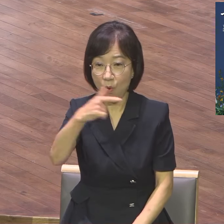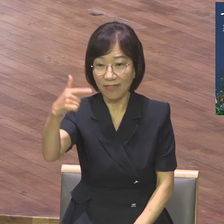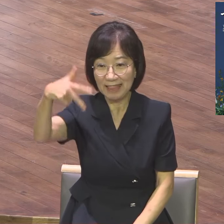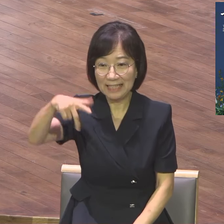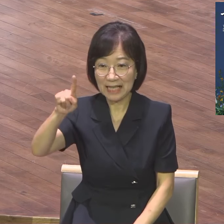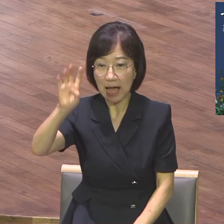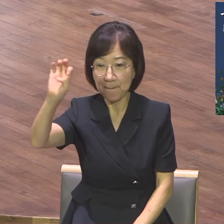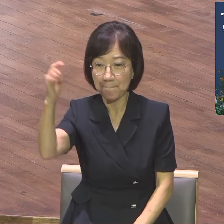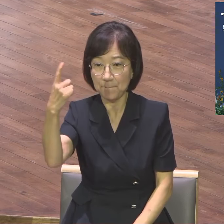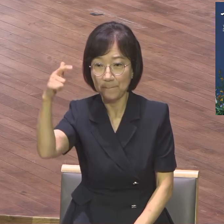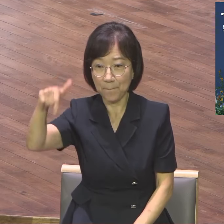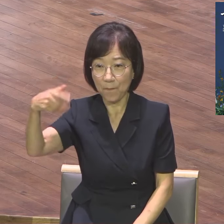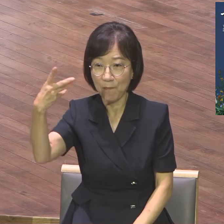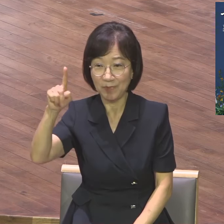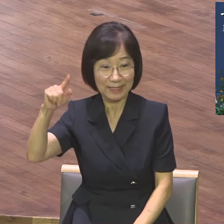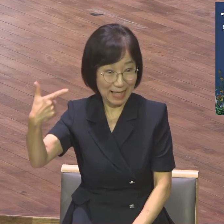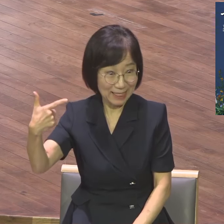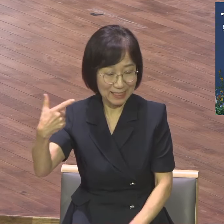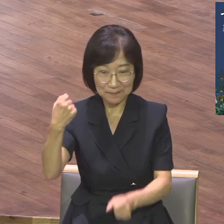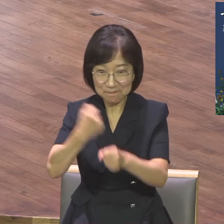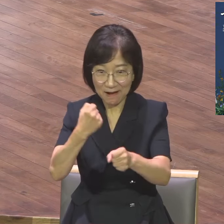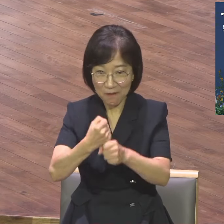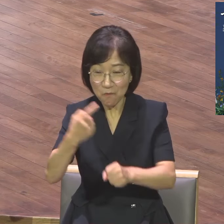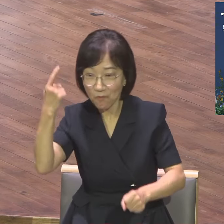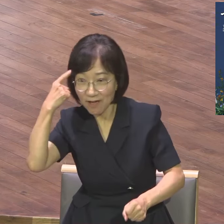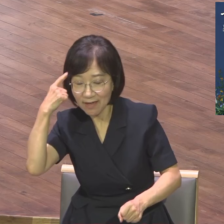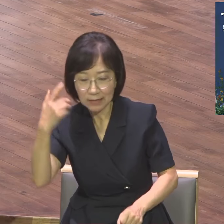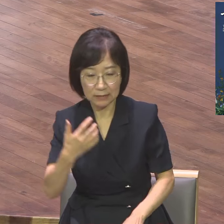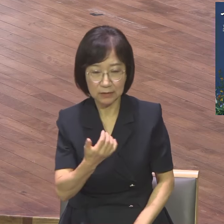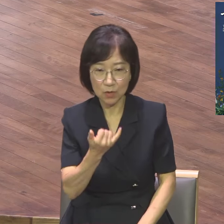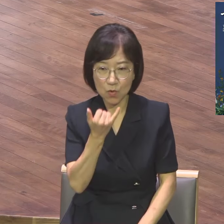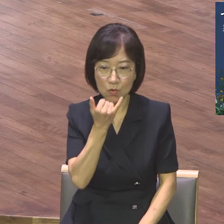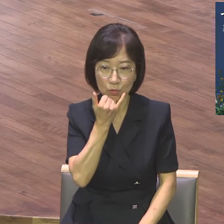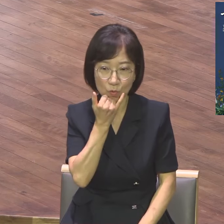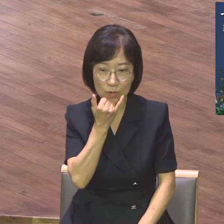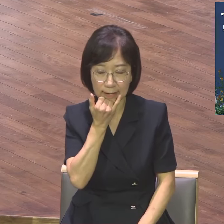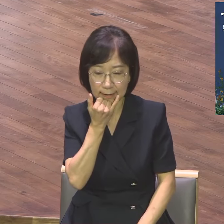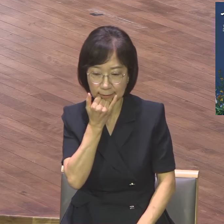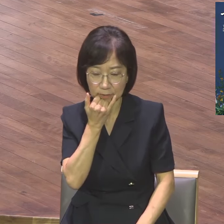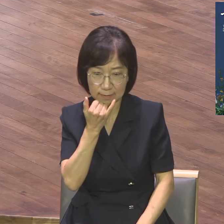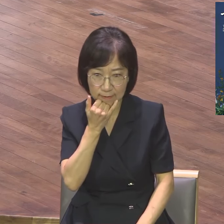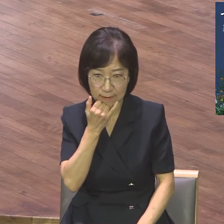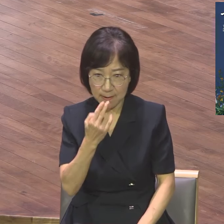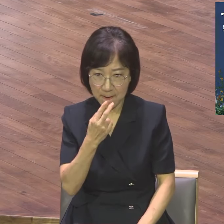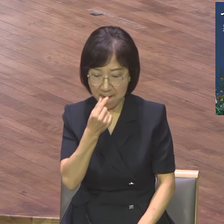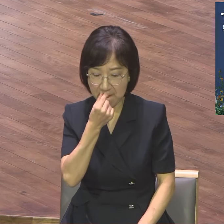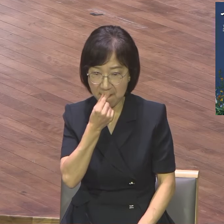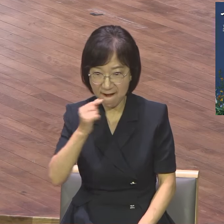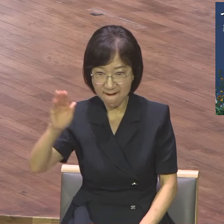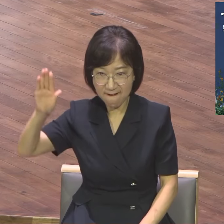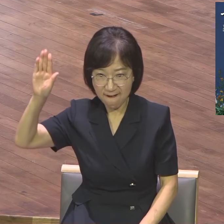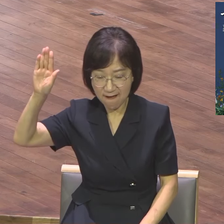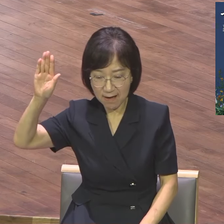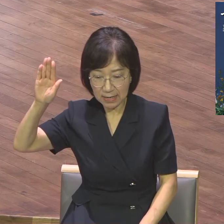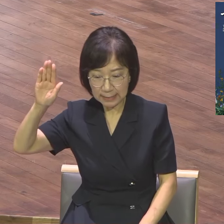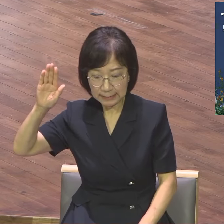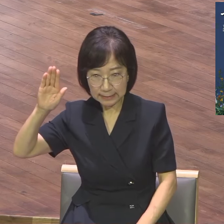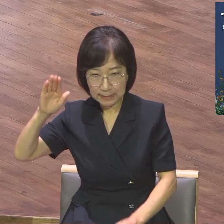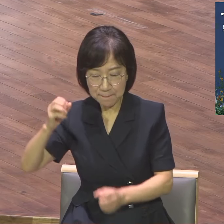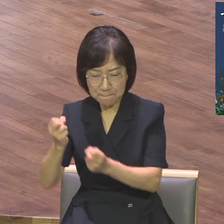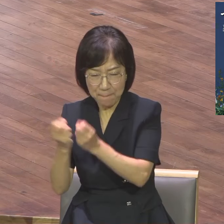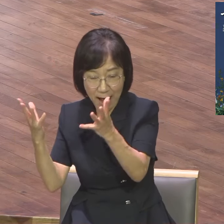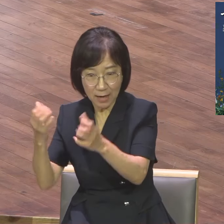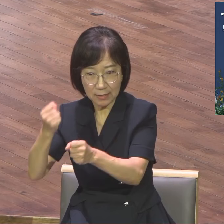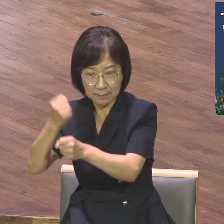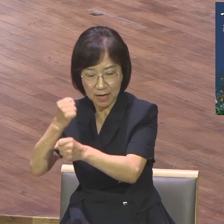만들 때 이 만들게 된 것이 독일에서 히틀러가 원자탄 만든다라는 소문이 났어요. 그게 미국 대통령이 너무